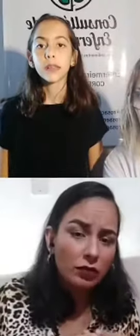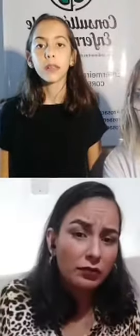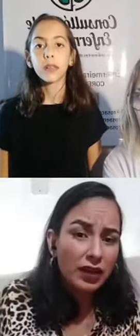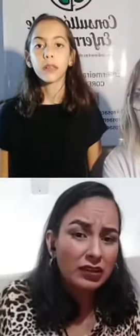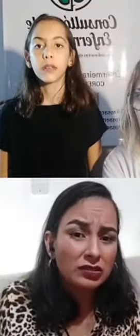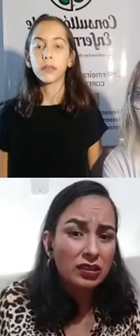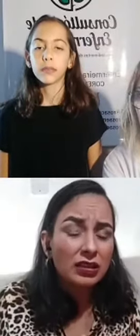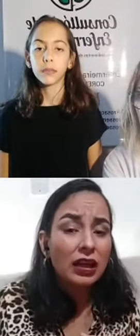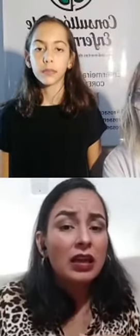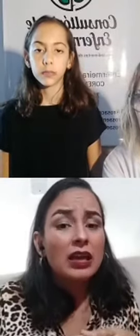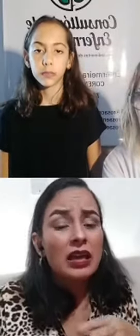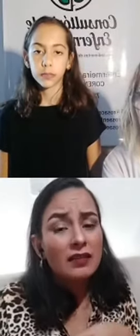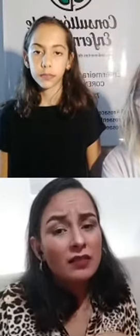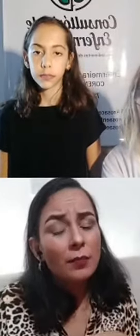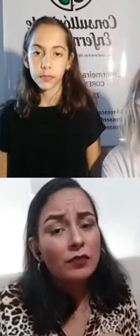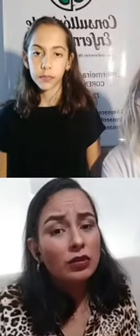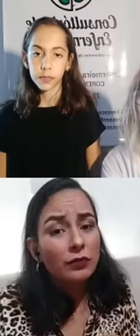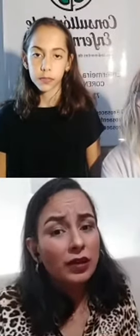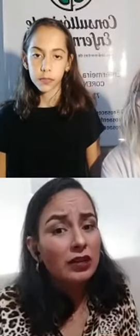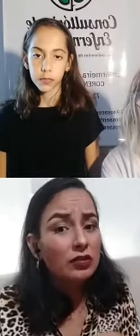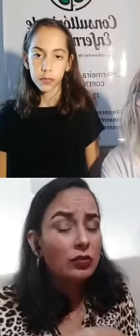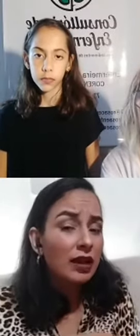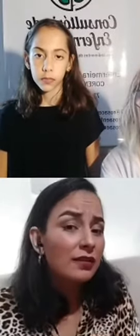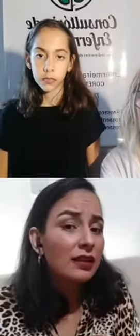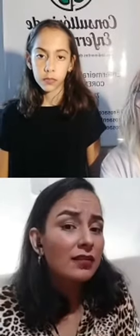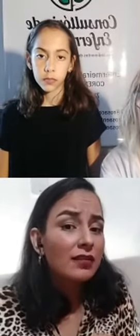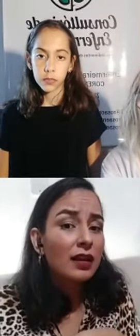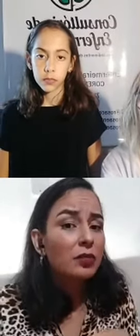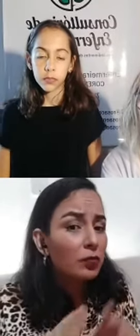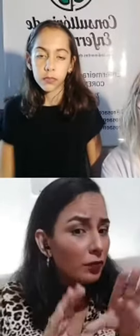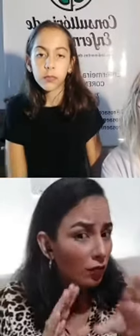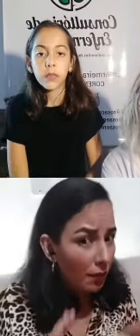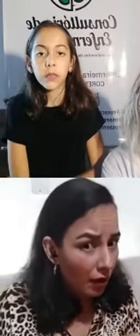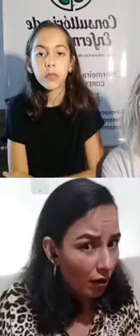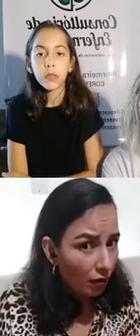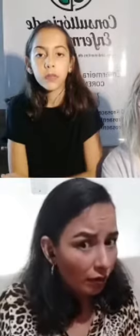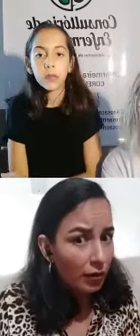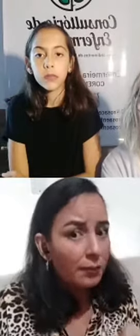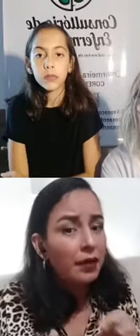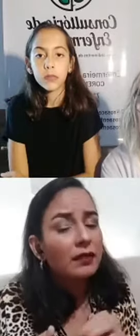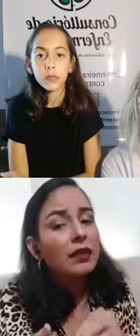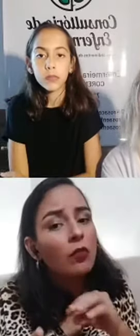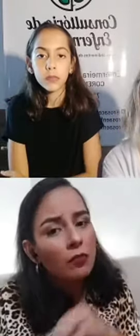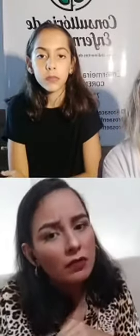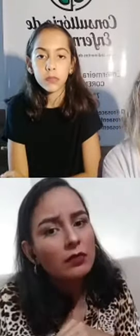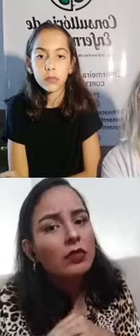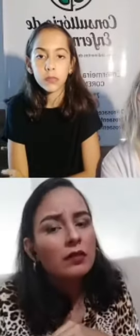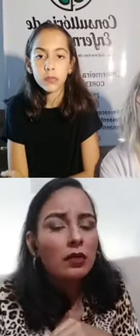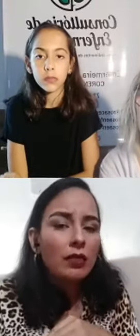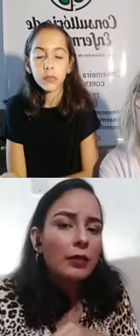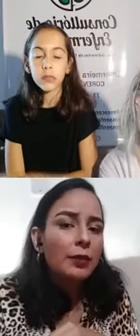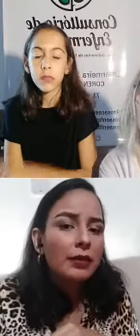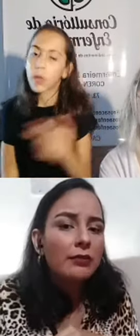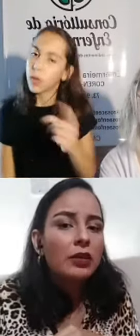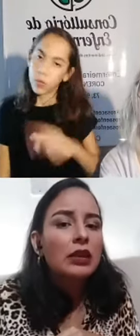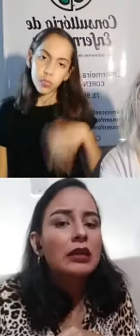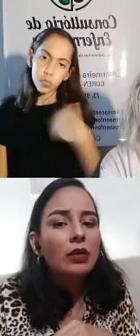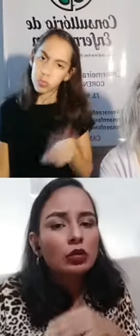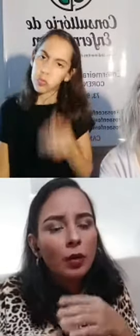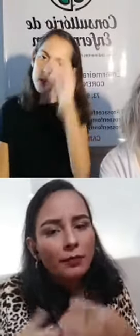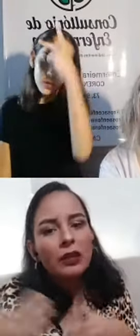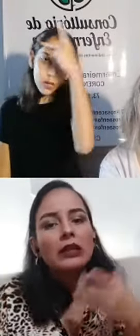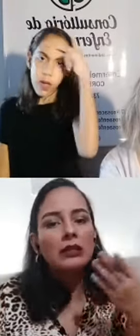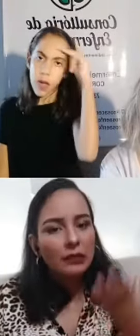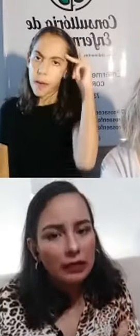pessoa diferente, né? E às vezes uma pessoa diferente não quer dizer necessariamente uma pessoa melhor, mas tem algumas coisas que eu quero para minha vida. Então,